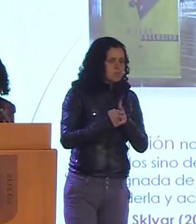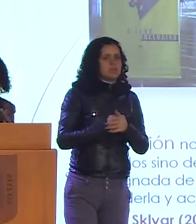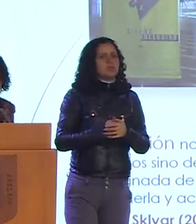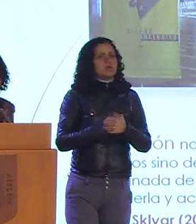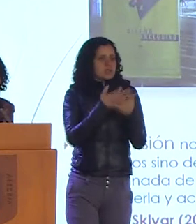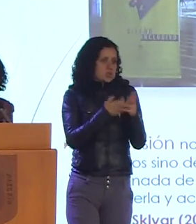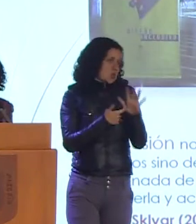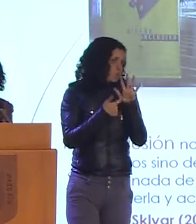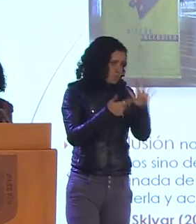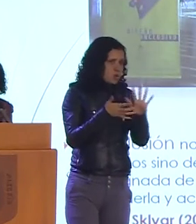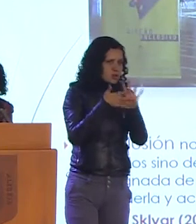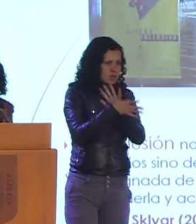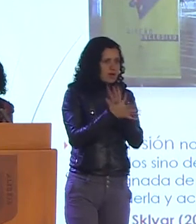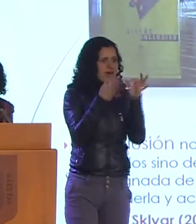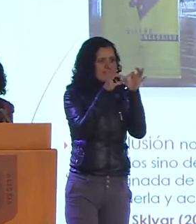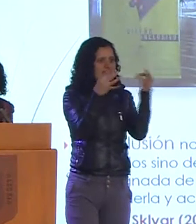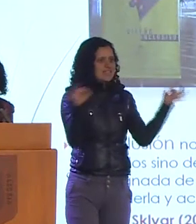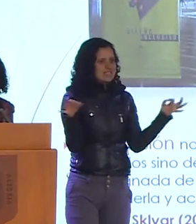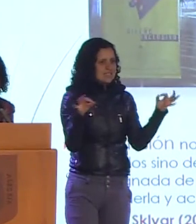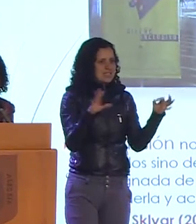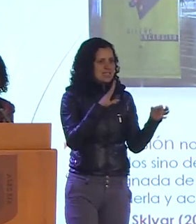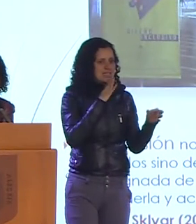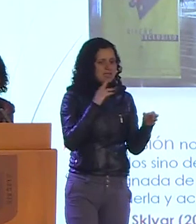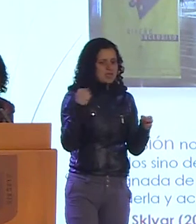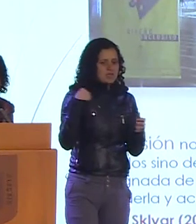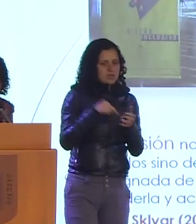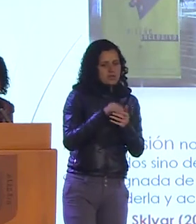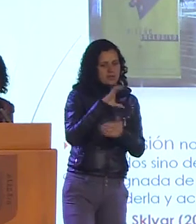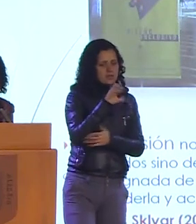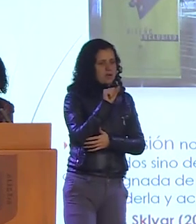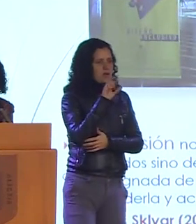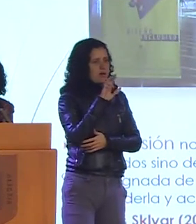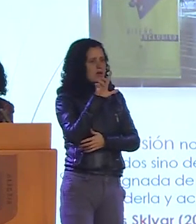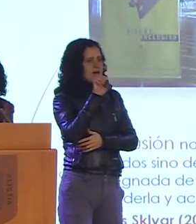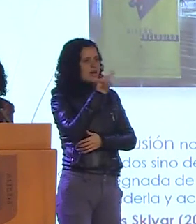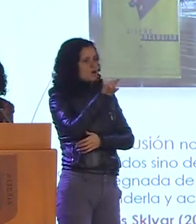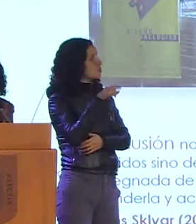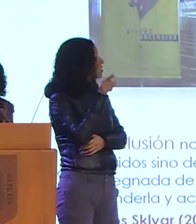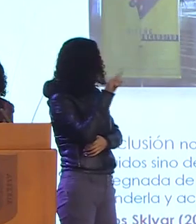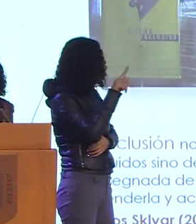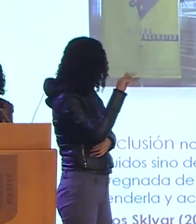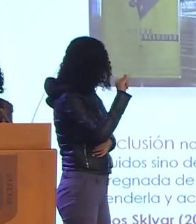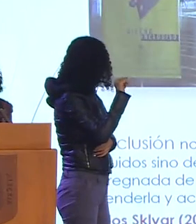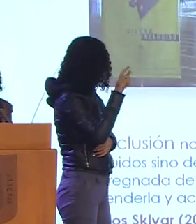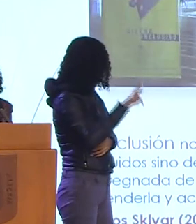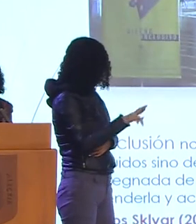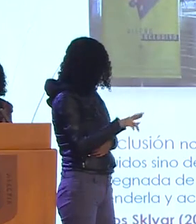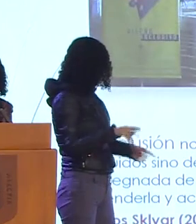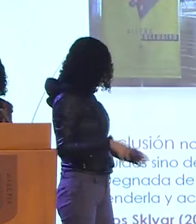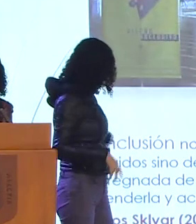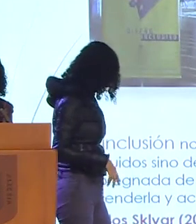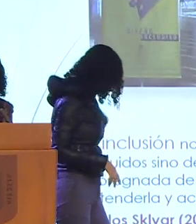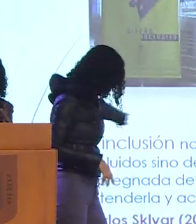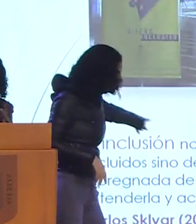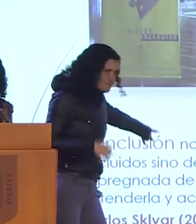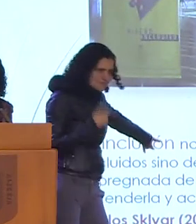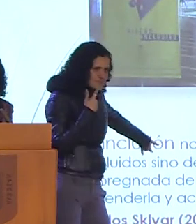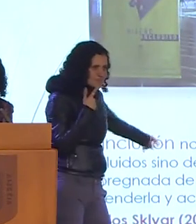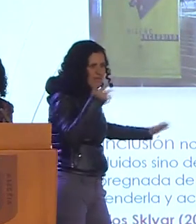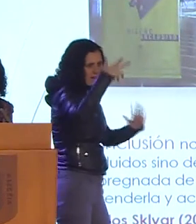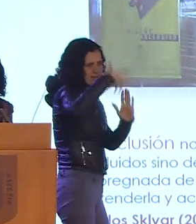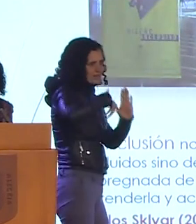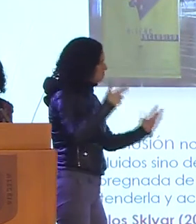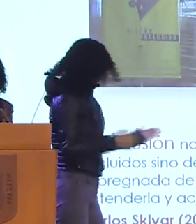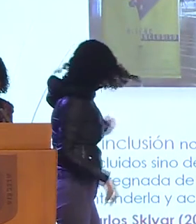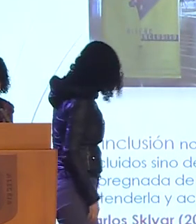les comparto una frase de Carlos Esclía, quien seguramente ustedes han leído. La inclusión no es solo